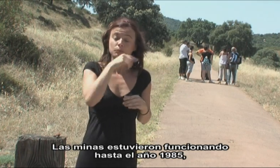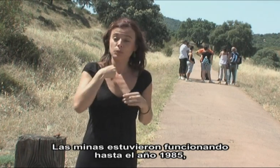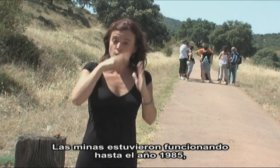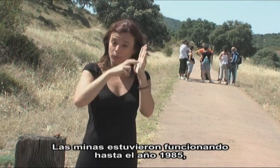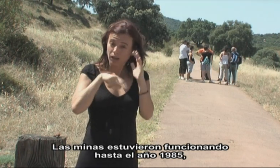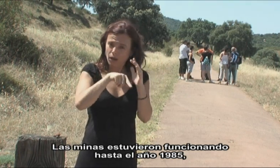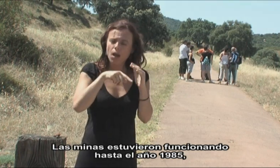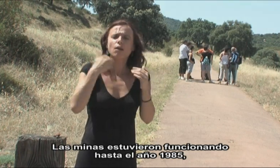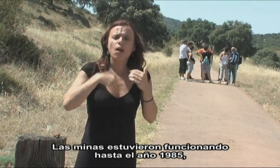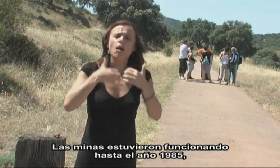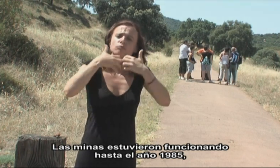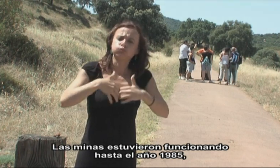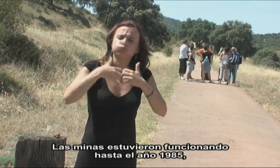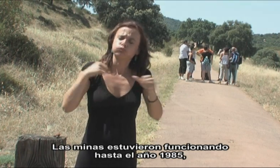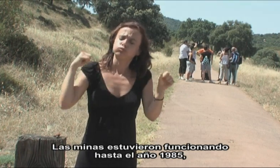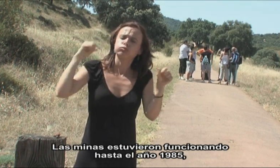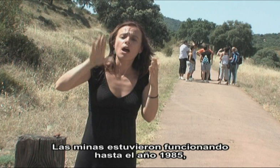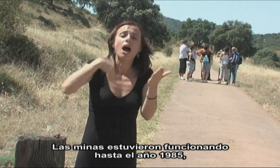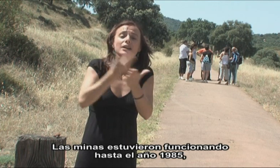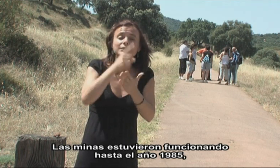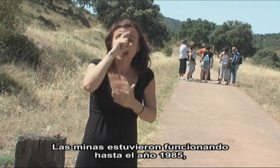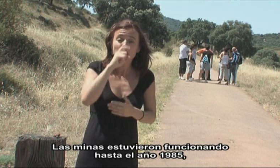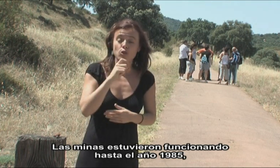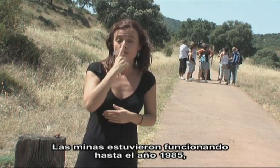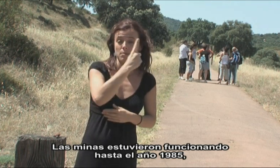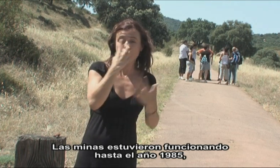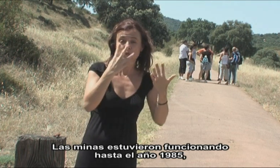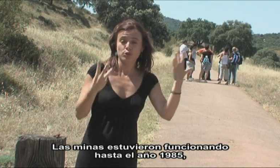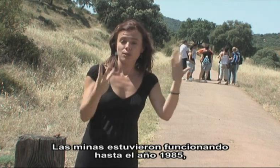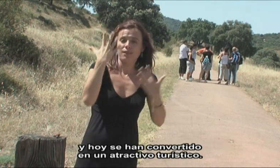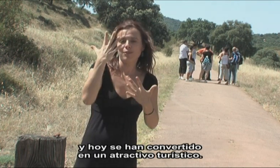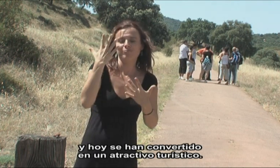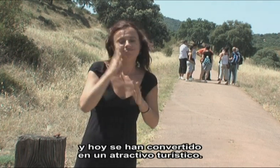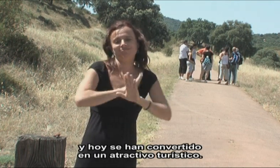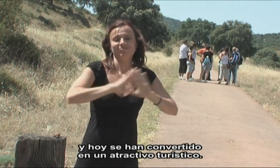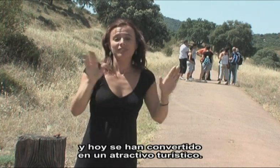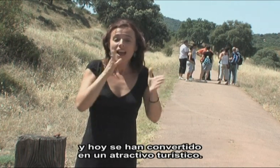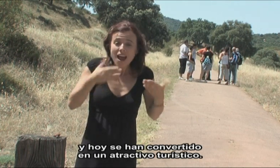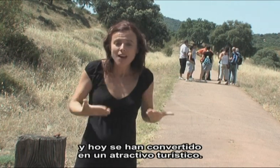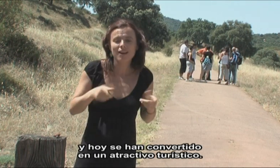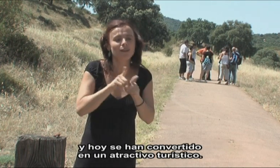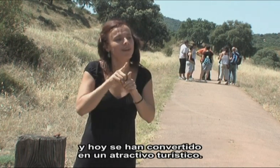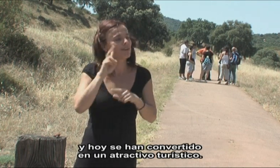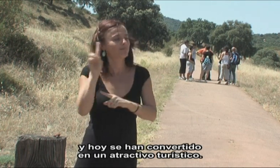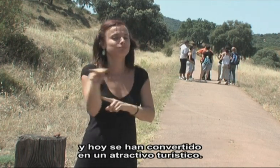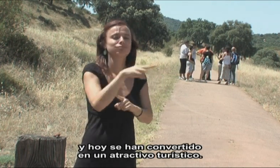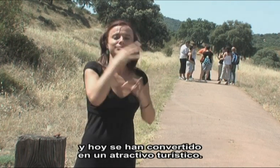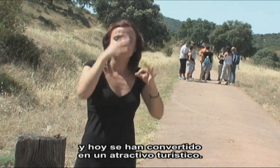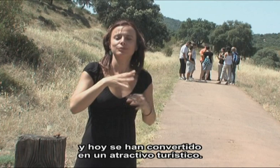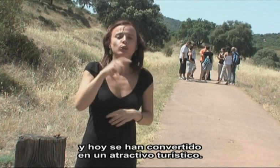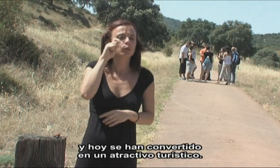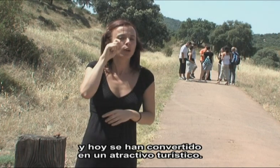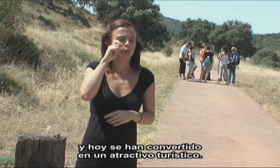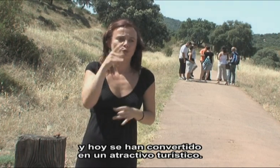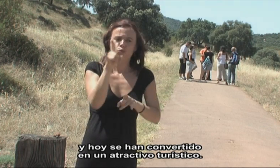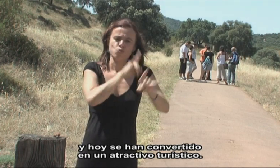hasta el año 1985 y hoy se han convertido en un atractivo